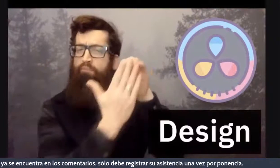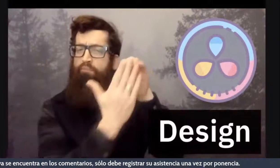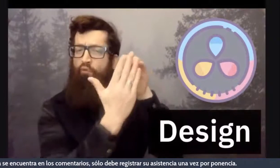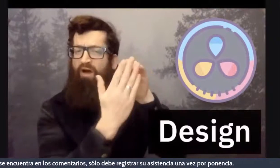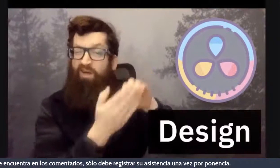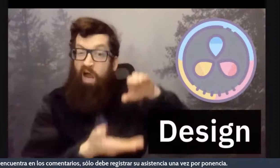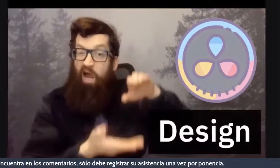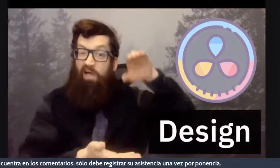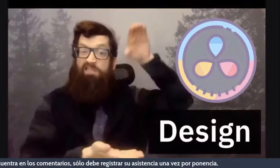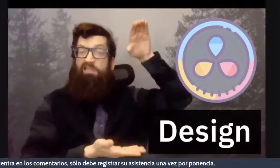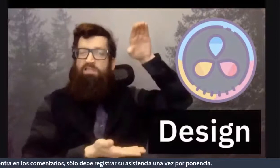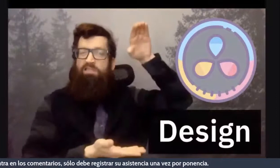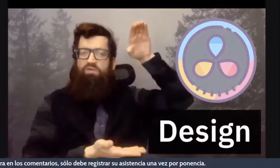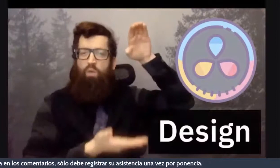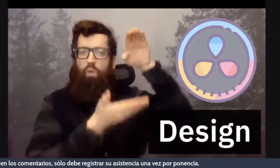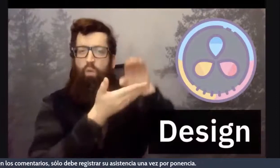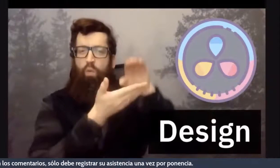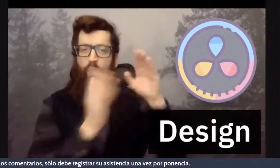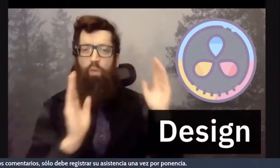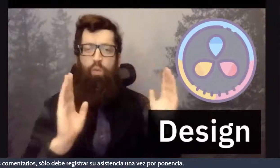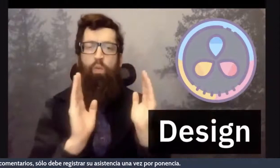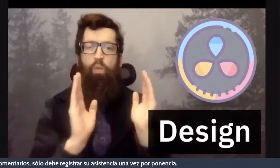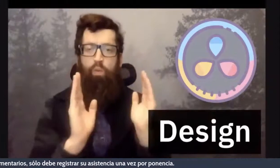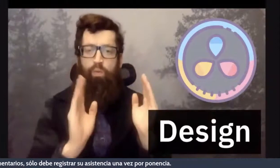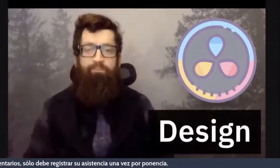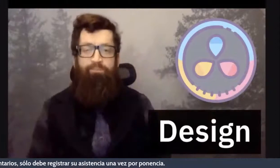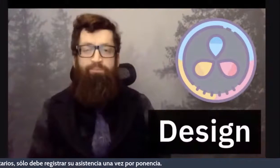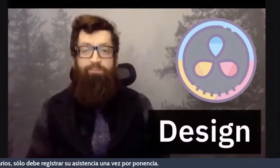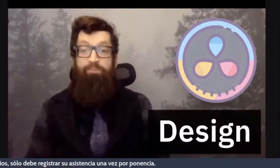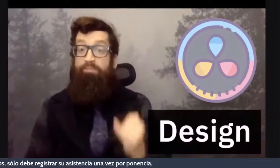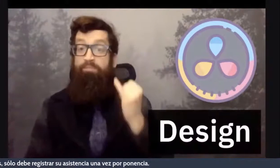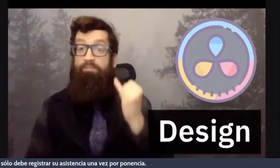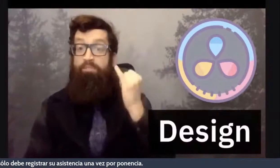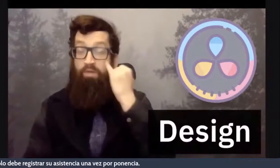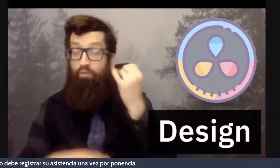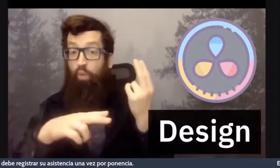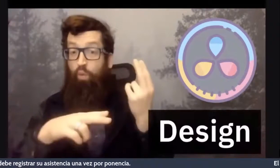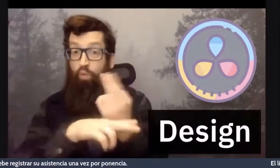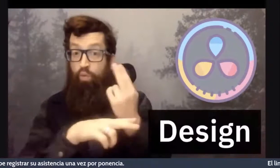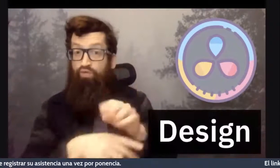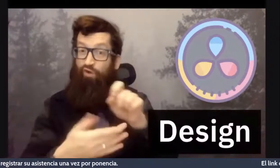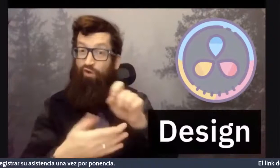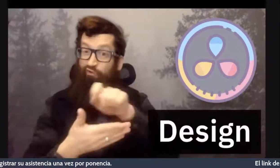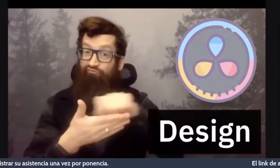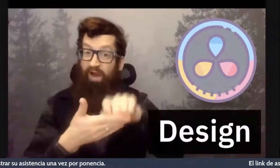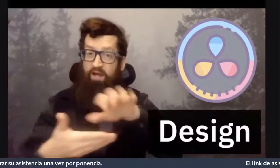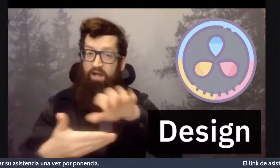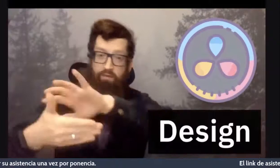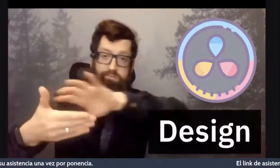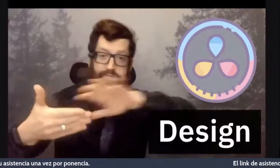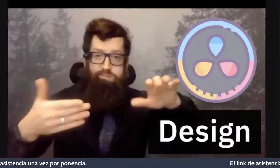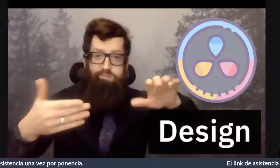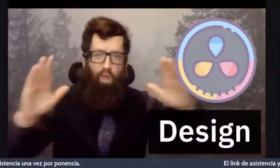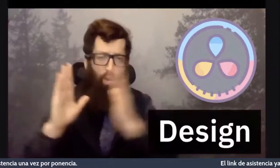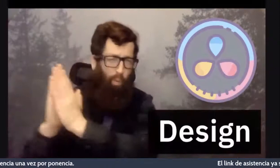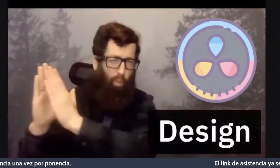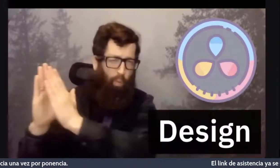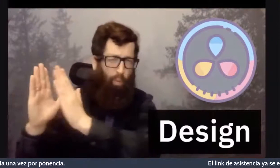y la línea no tiene que cubrir toda la pantalla. Debe ser cada